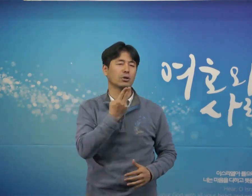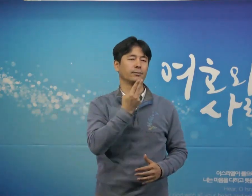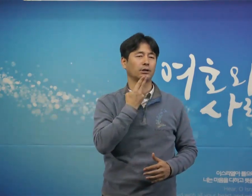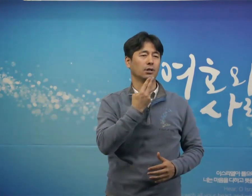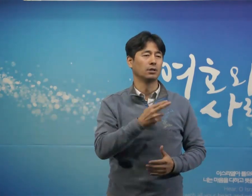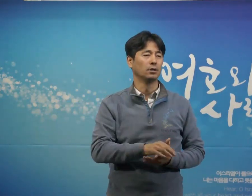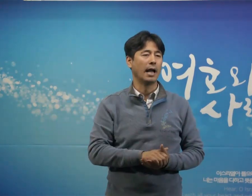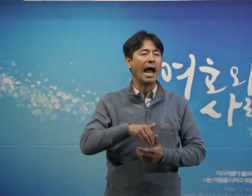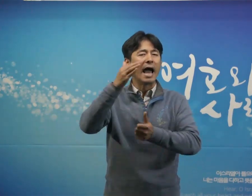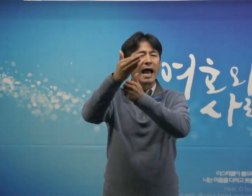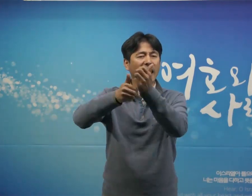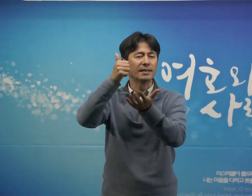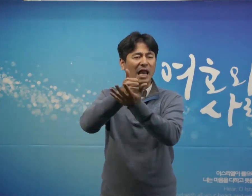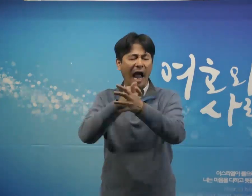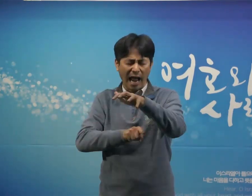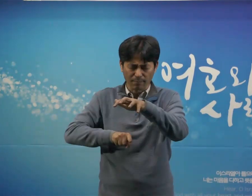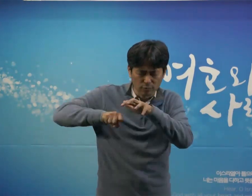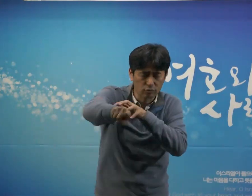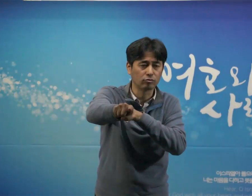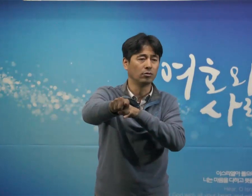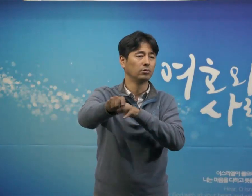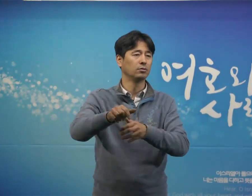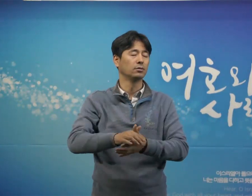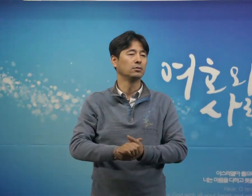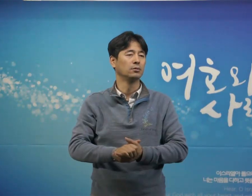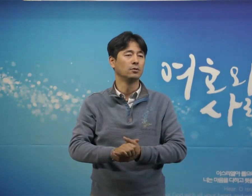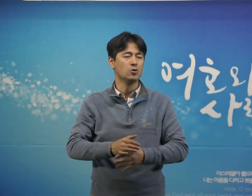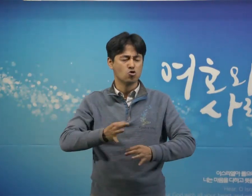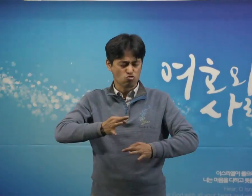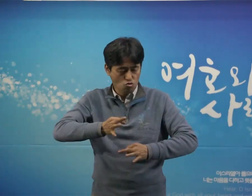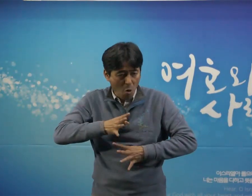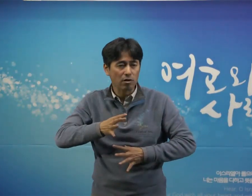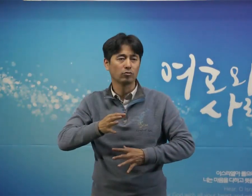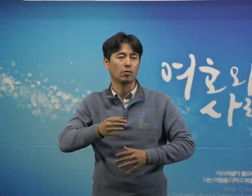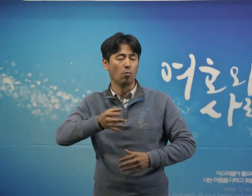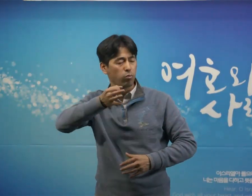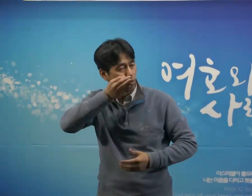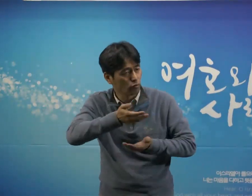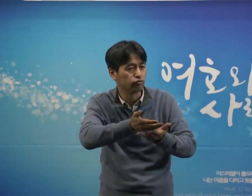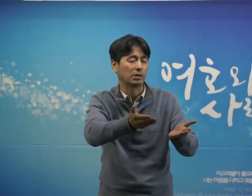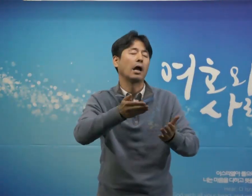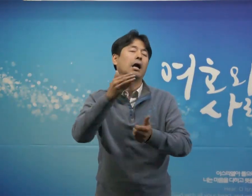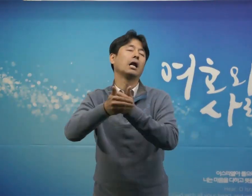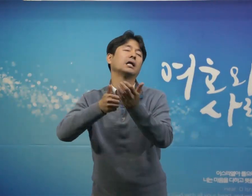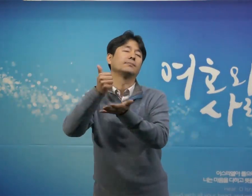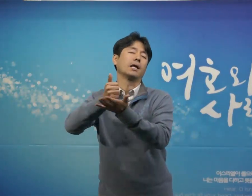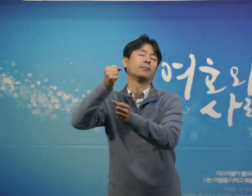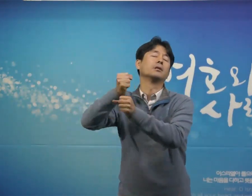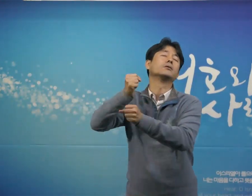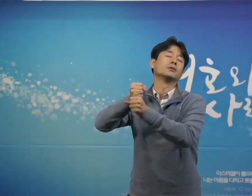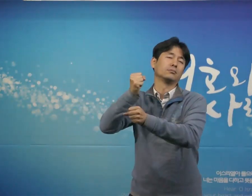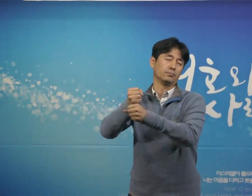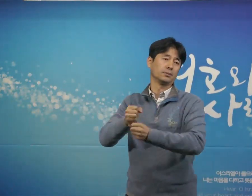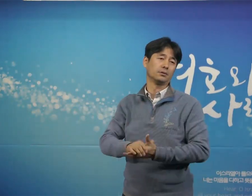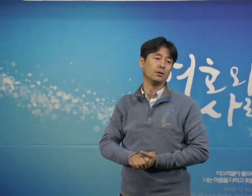우리가 만든 것을 우리가 자랑하는 것이 아니라 하나님께서 앞서